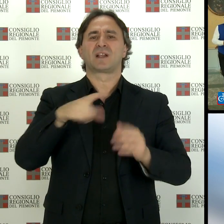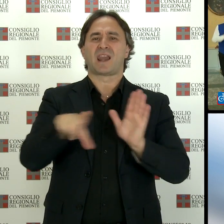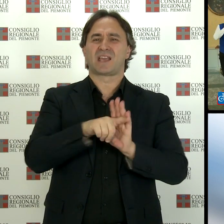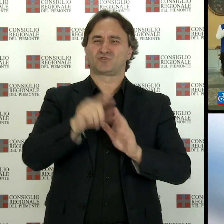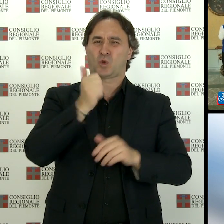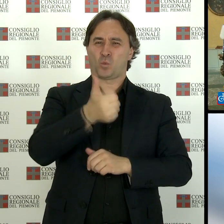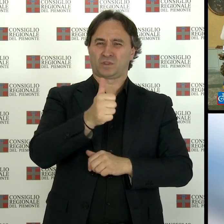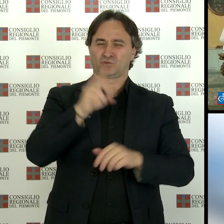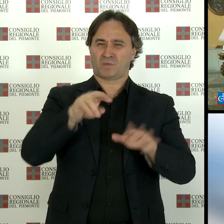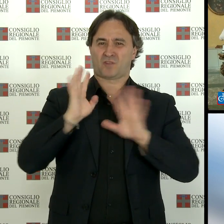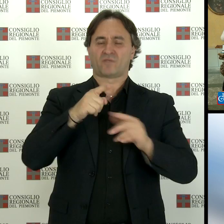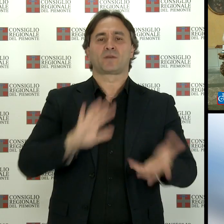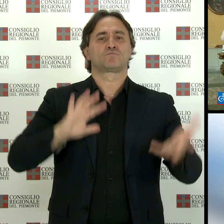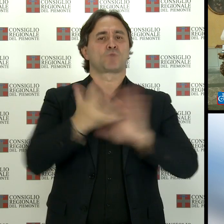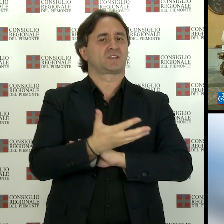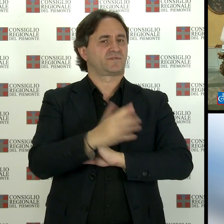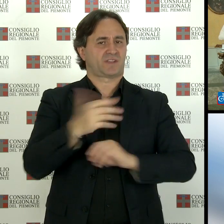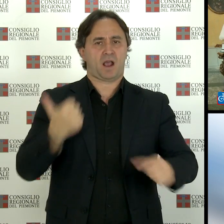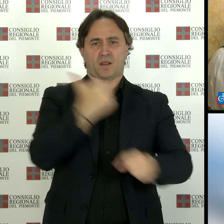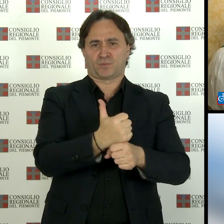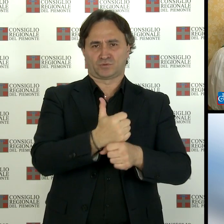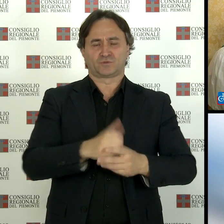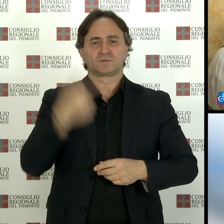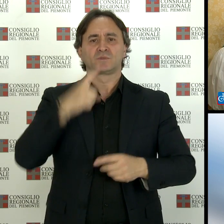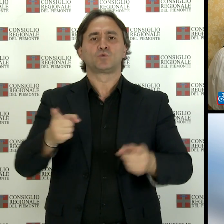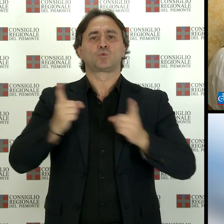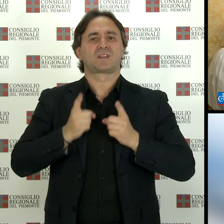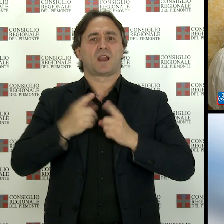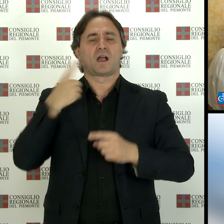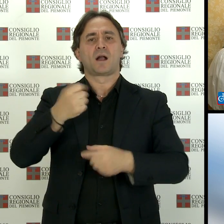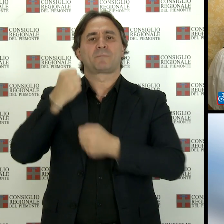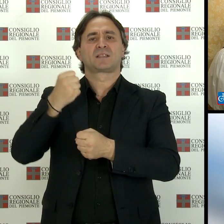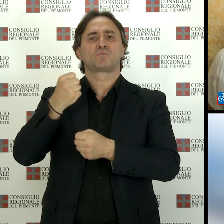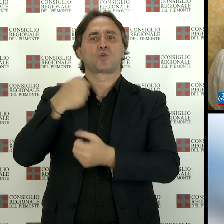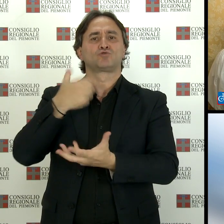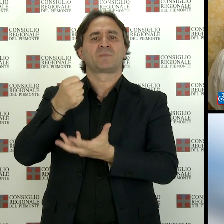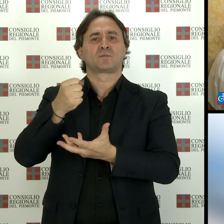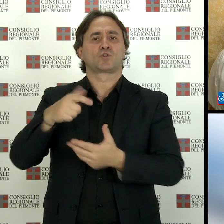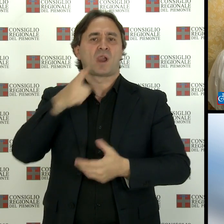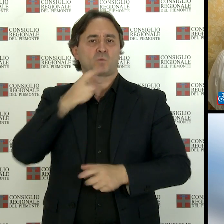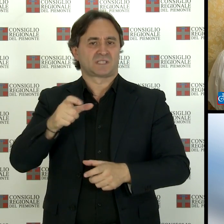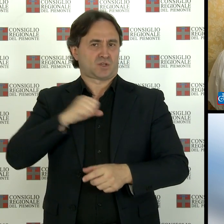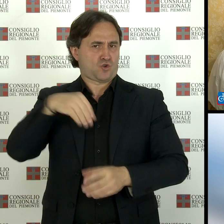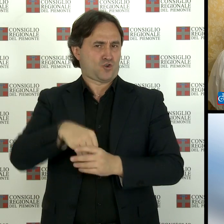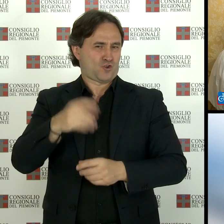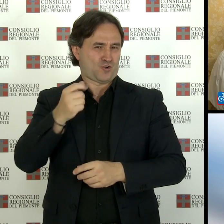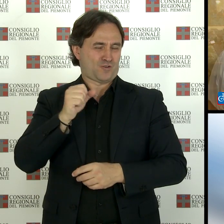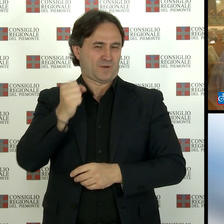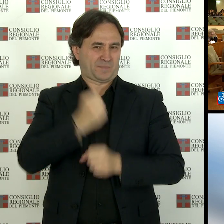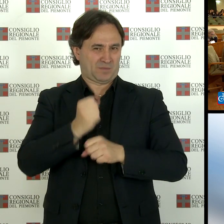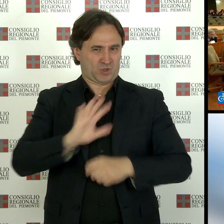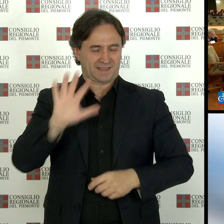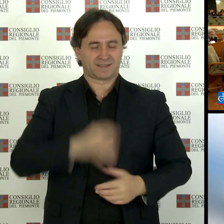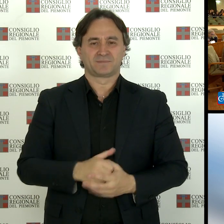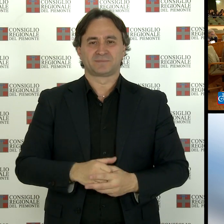numero 11 del 2009, tutela, valorizzazione e promozione del patrimonio linguistico del Piemonte. Il provvedimento, illustrato